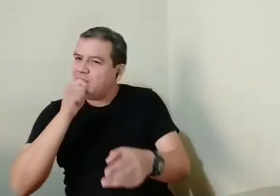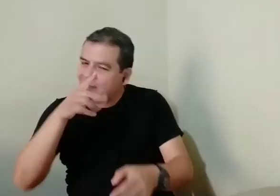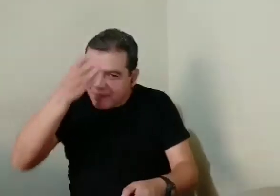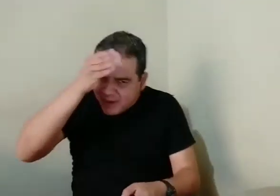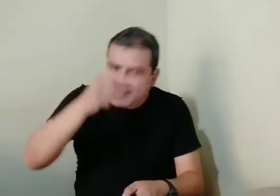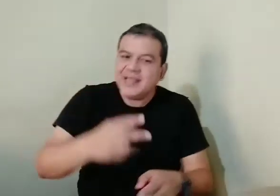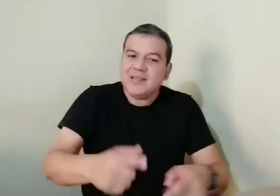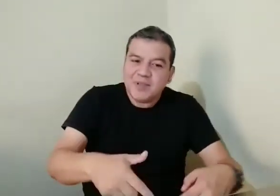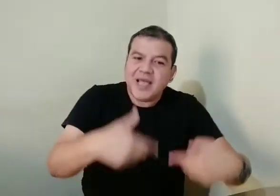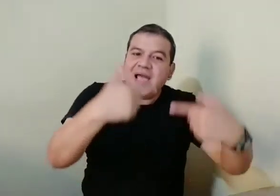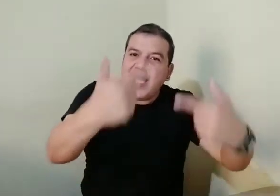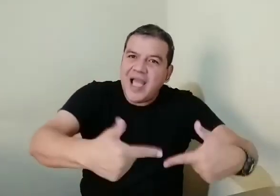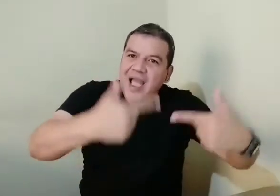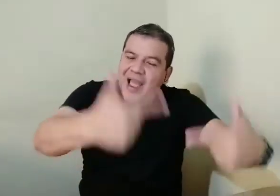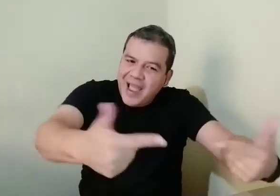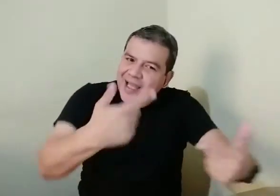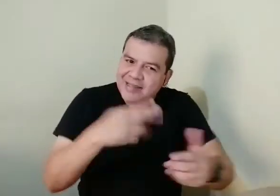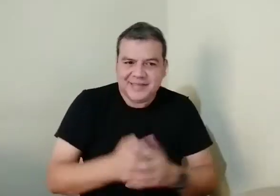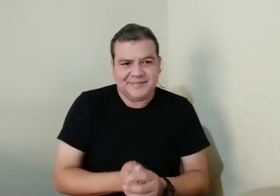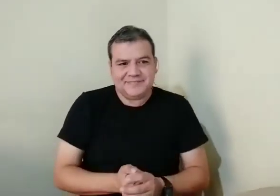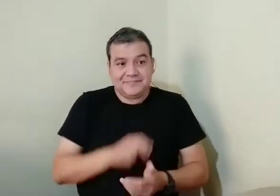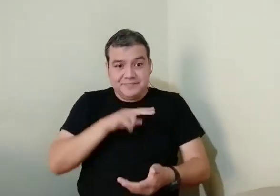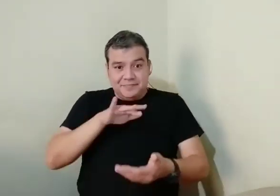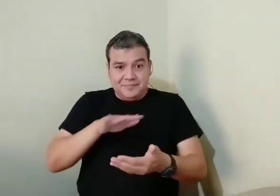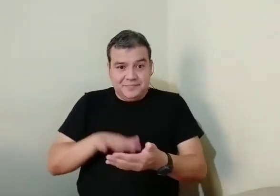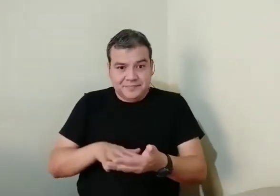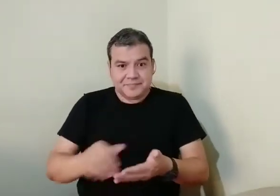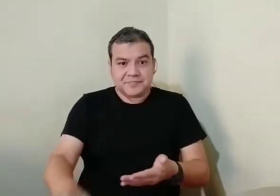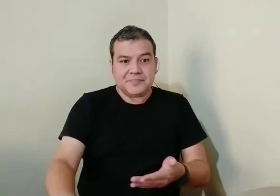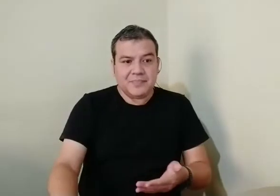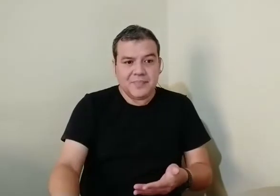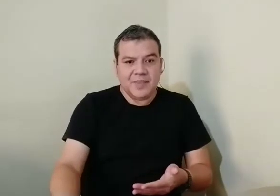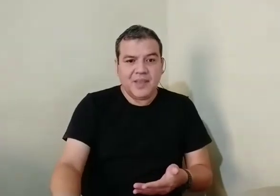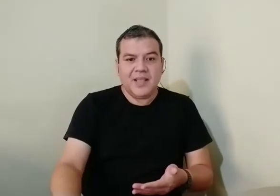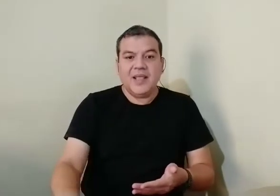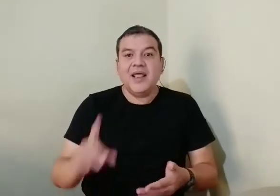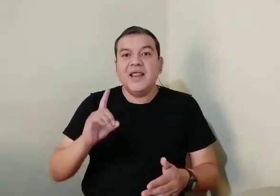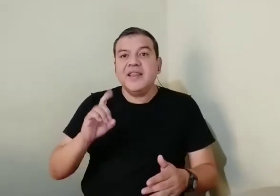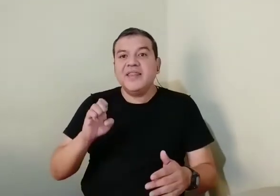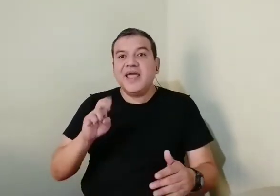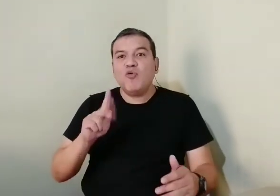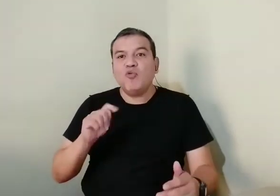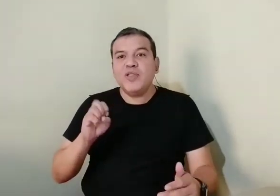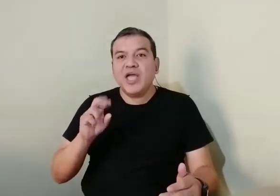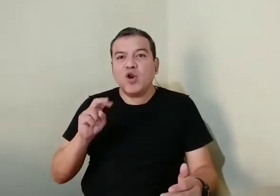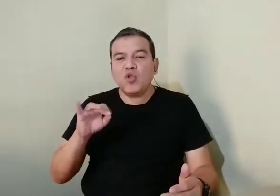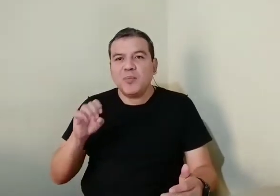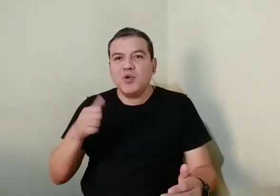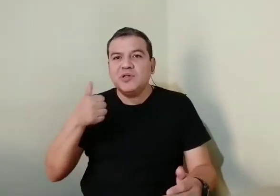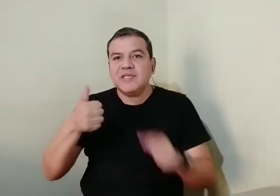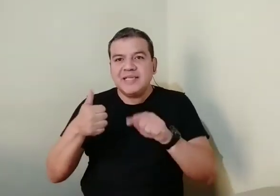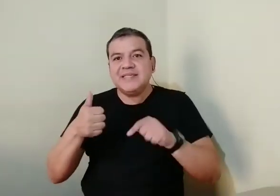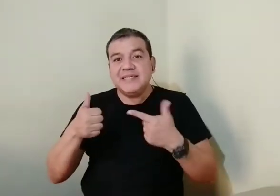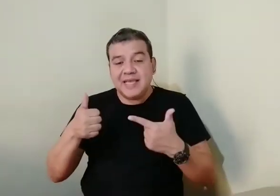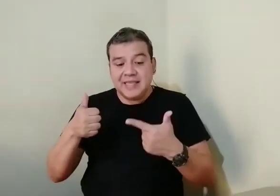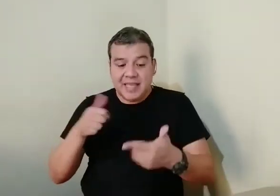estando en tu casa y andando por el camino y al acostarte y cuando te levantes.